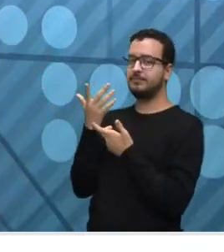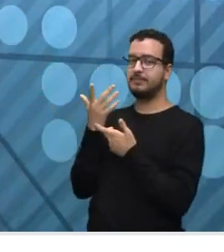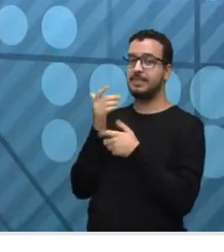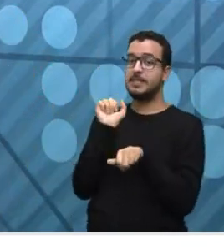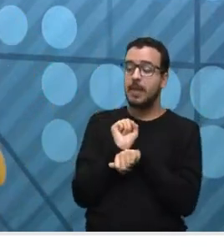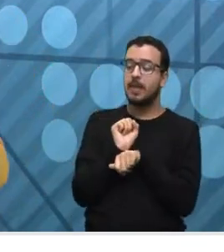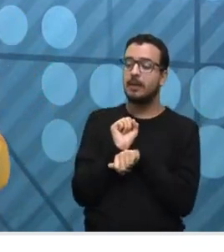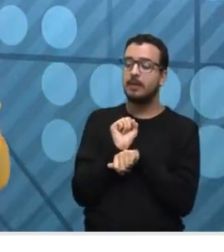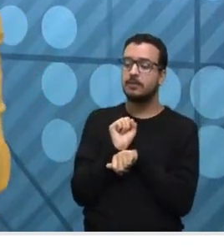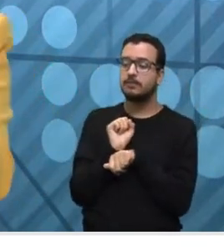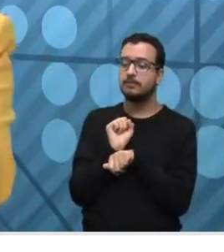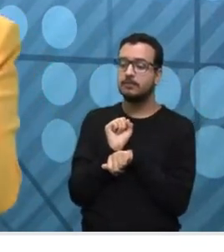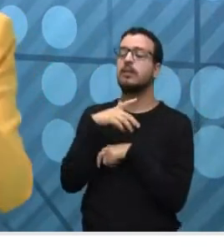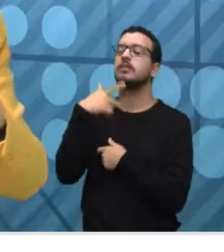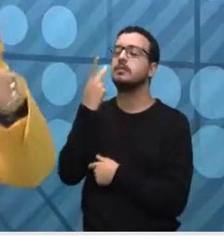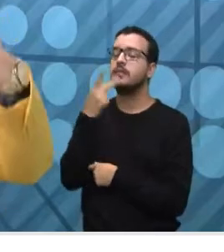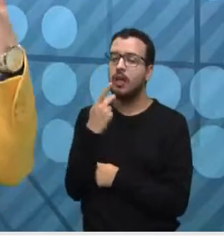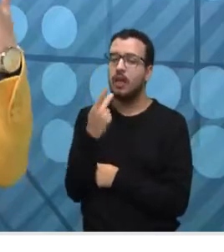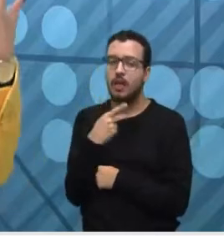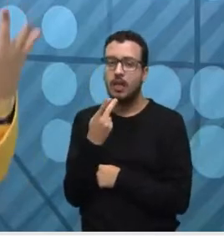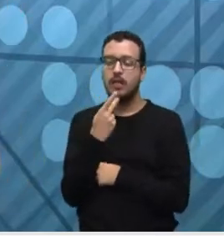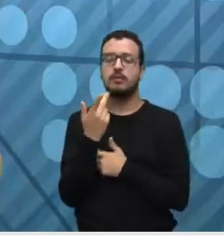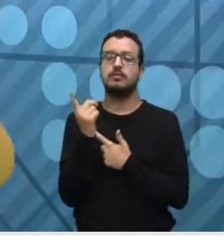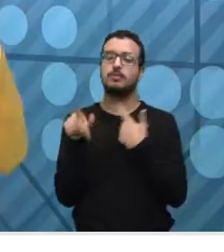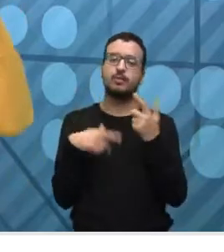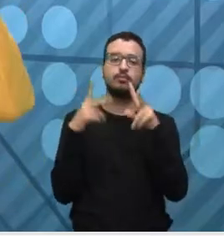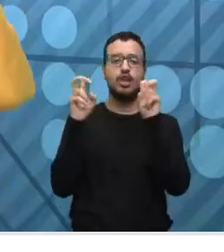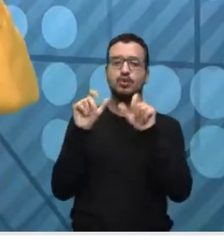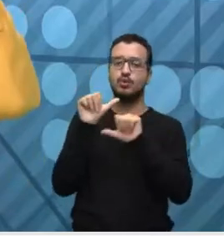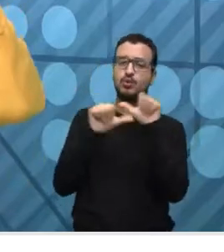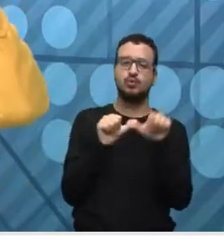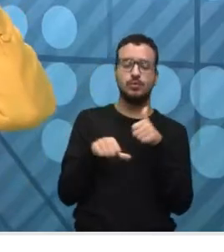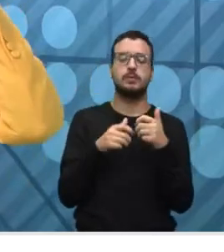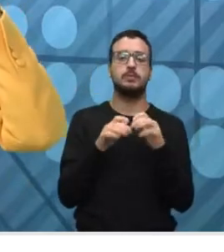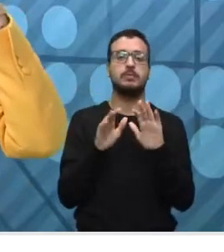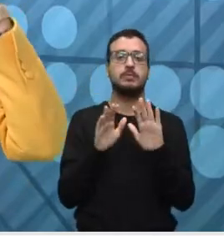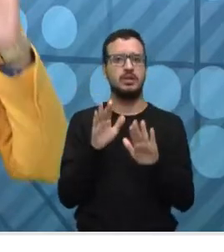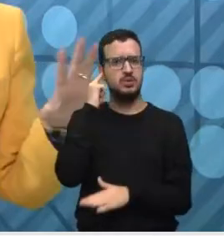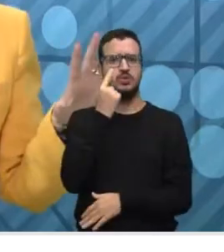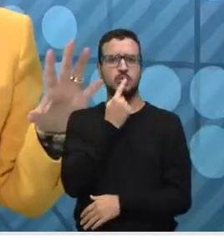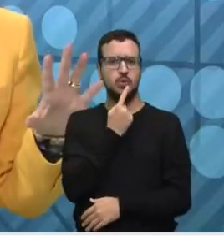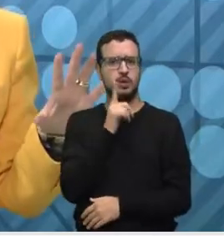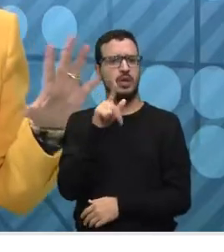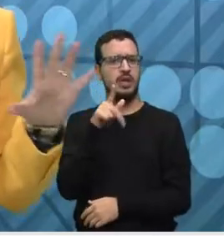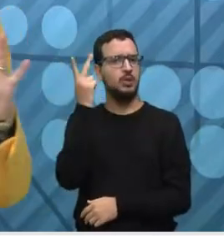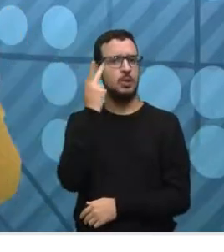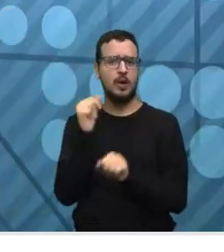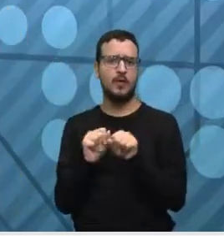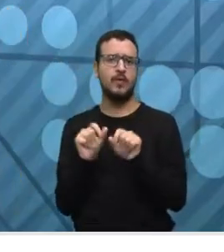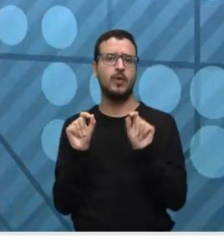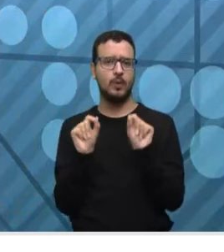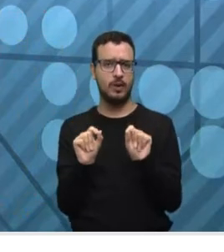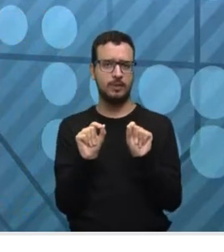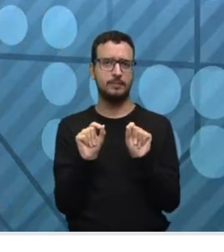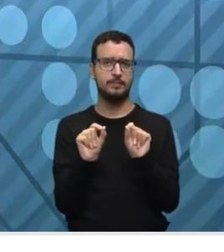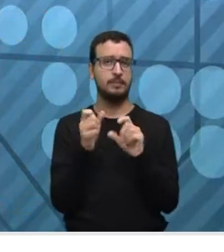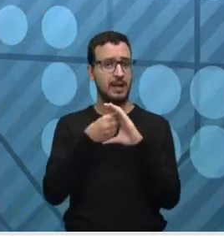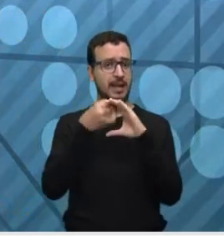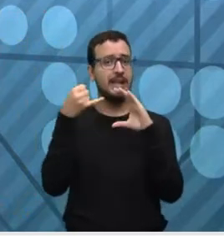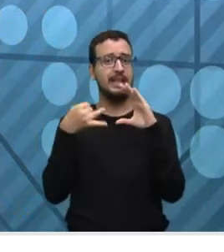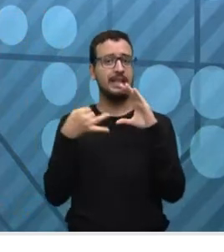falar, terminar de falar, e aí o outro vai e responde, mudamos de assunto. Os surdos é muito comum, né? Uma característica que precisa